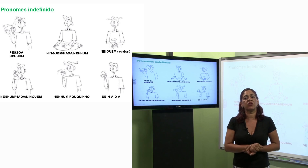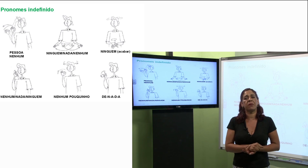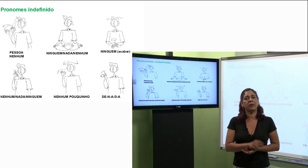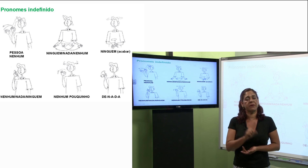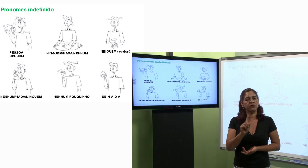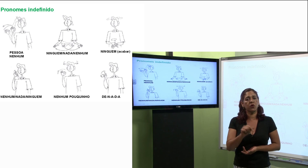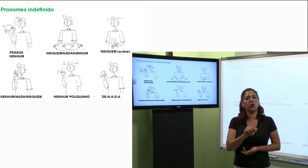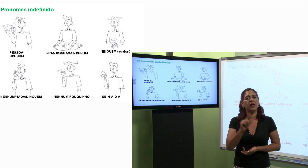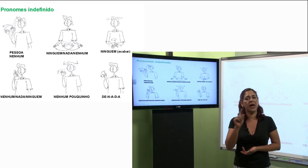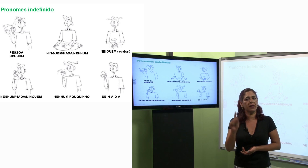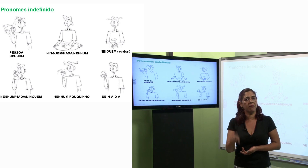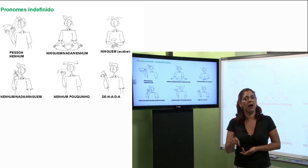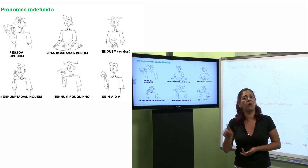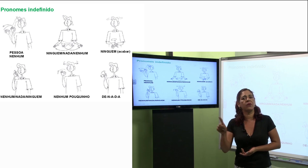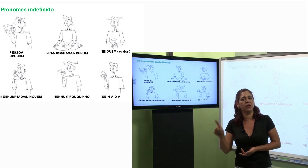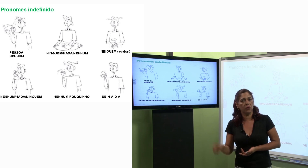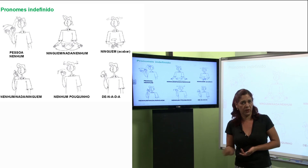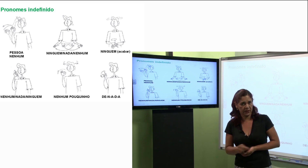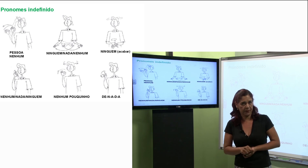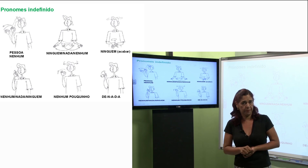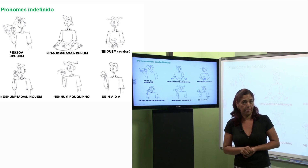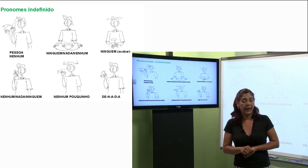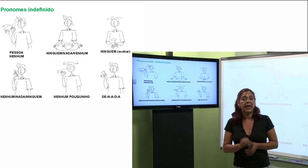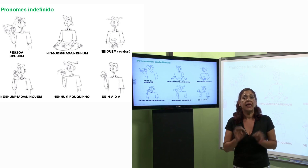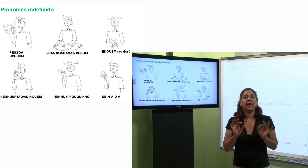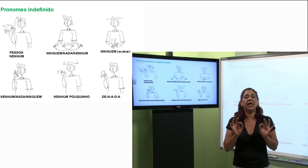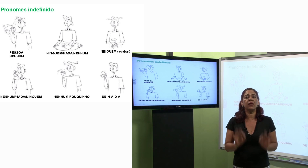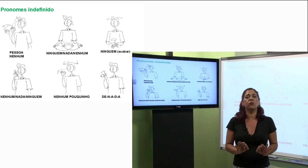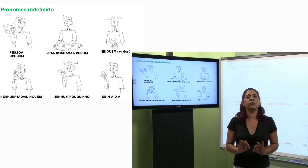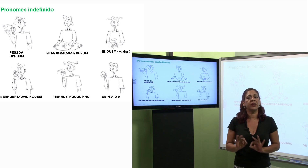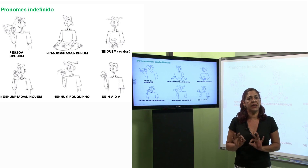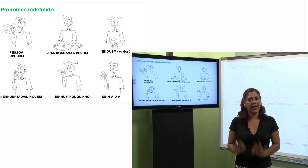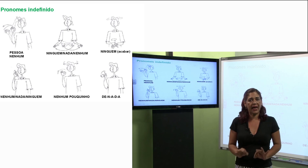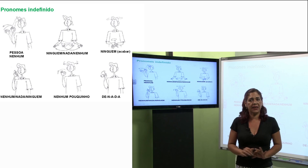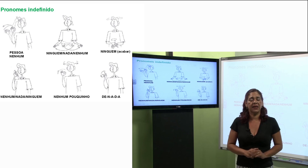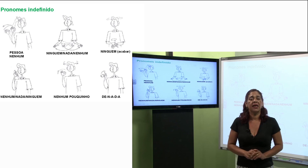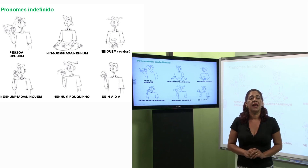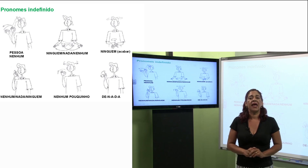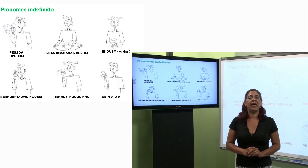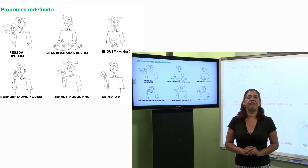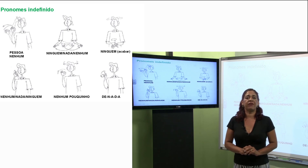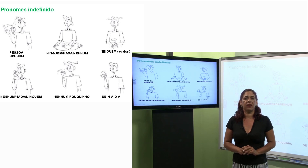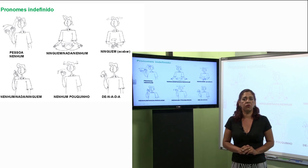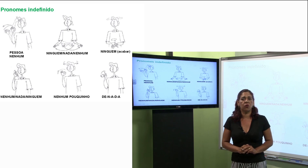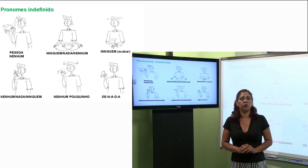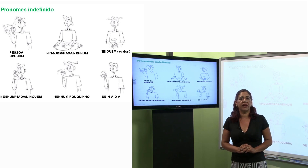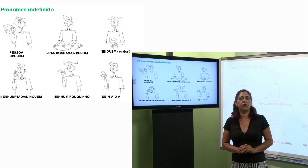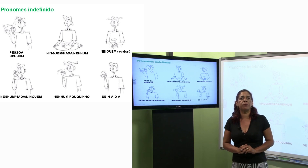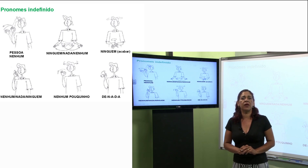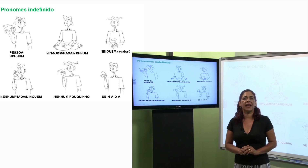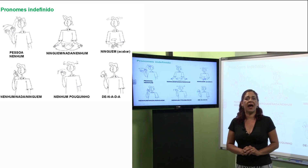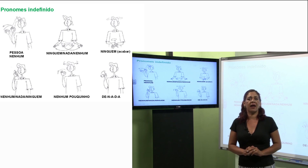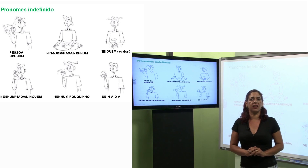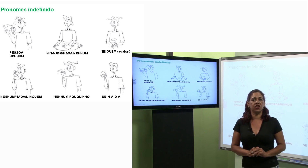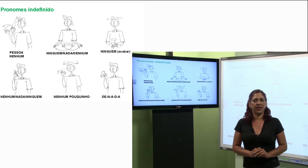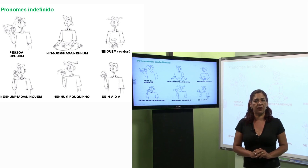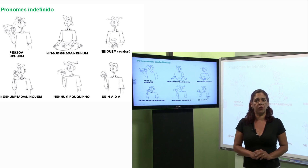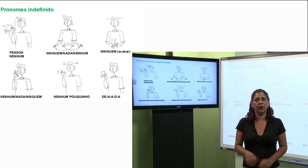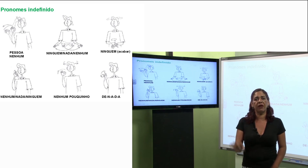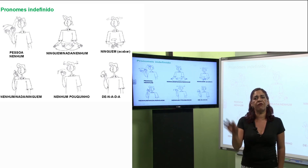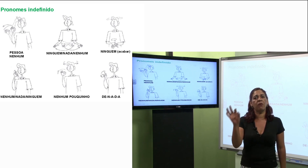é utilizado para pessoa, animal e coisa. Nenhum e nada é feito com o dedo